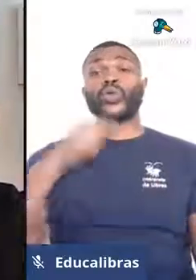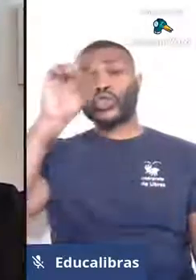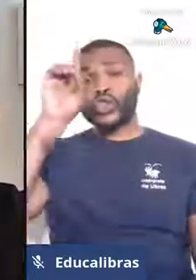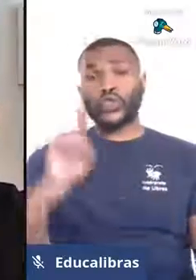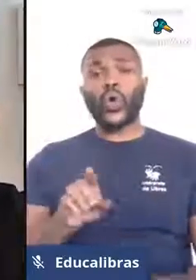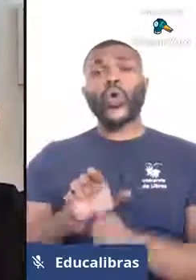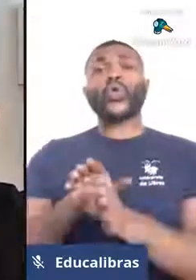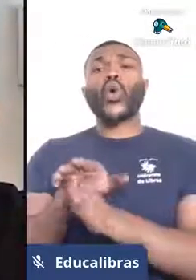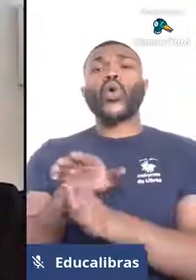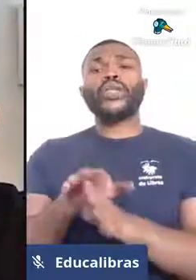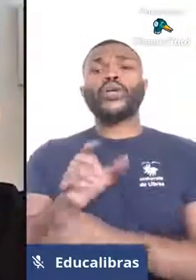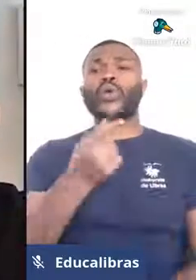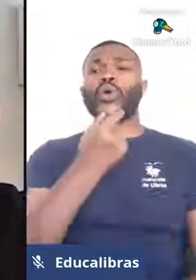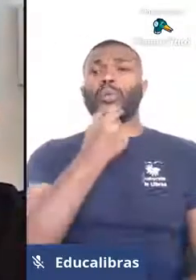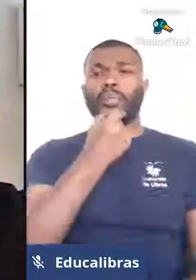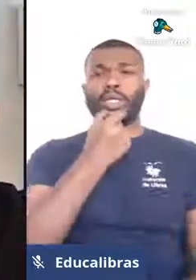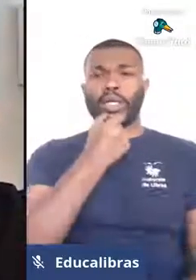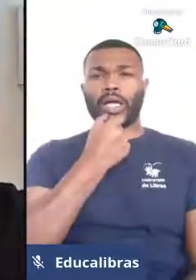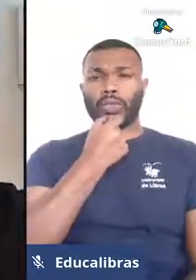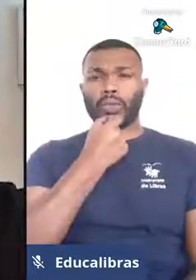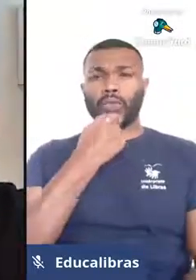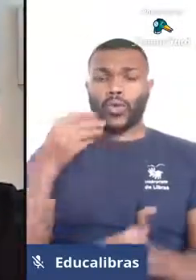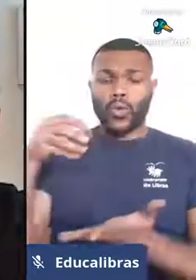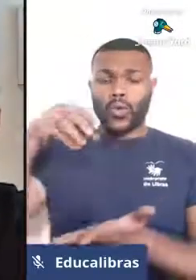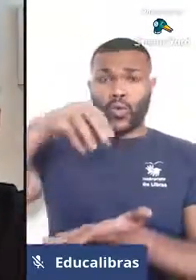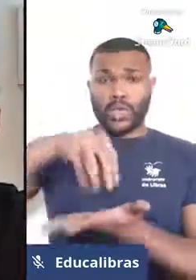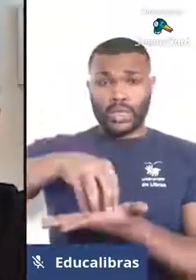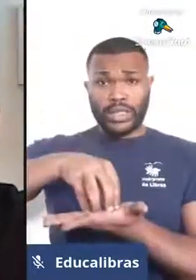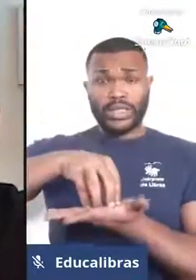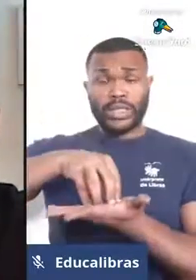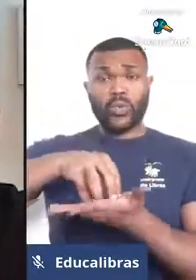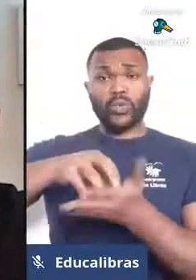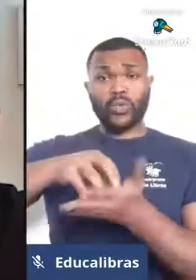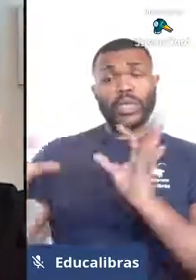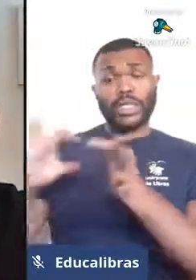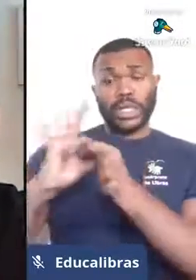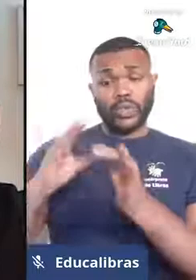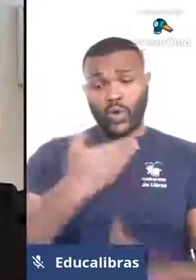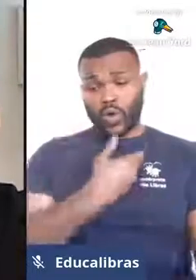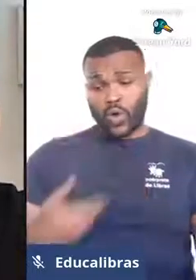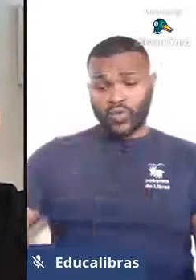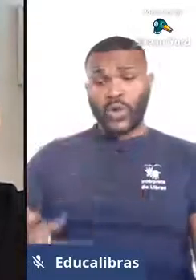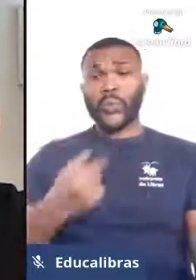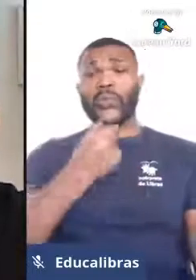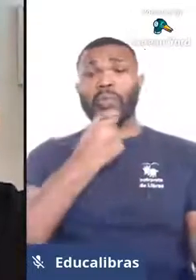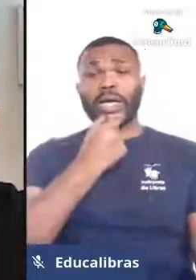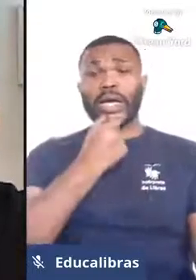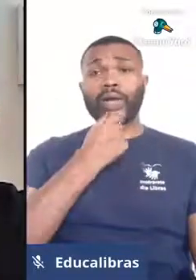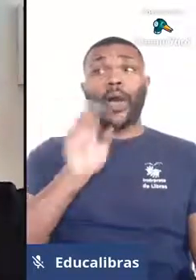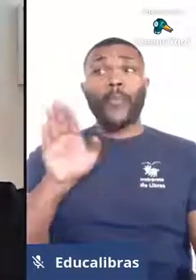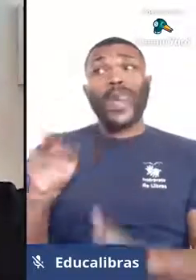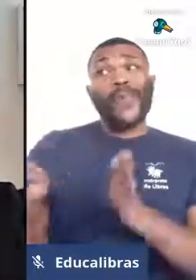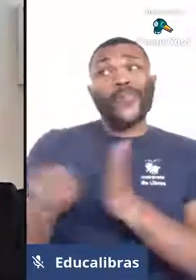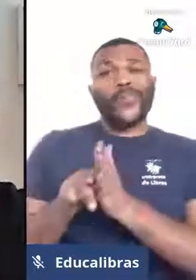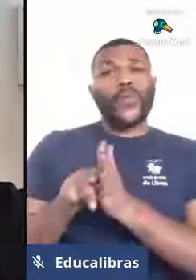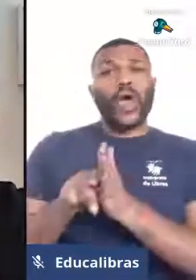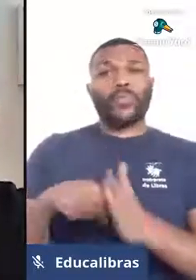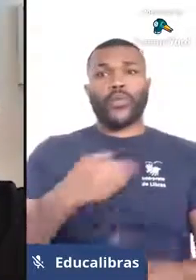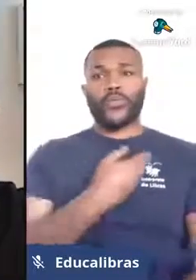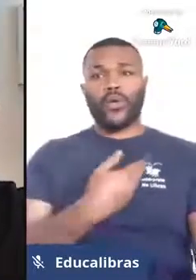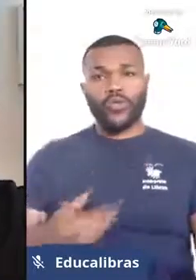órgão, então, uma organização ligada ao governo britânico, mas não era parte do governo britânico, que